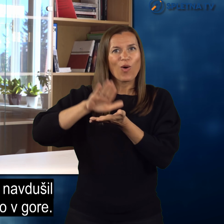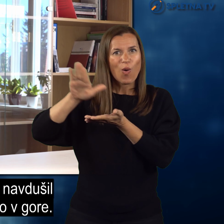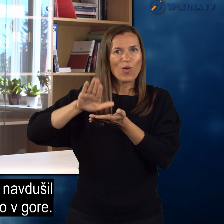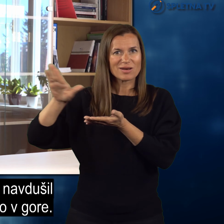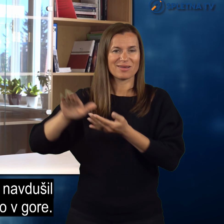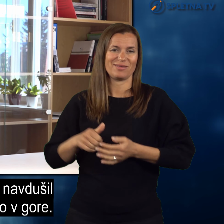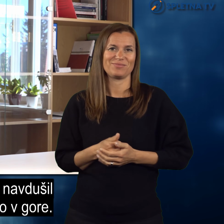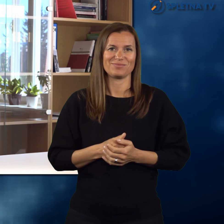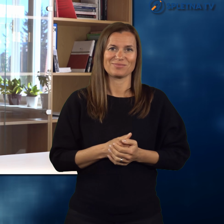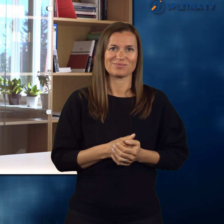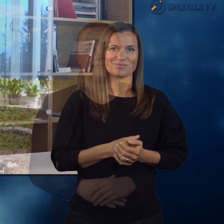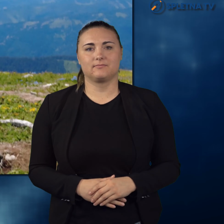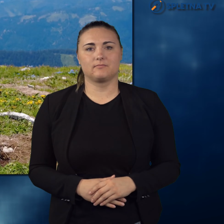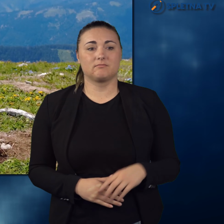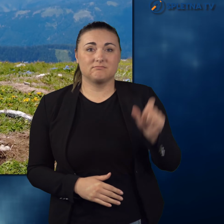gore.